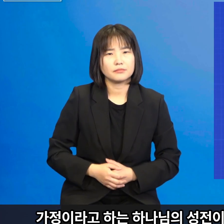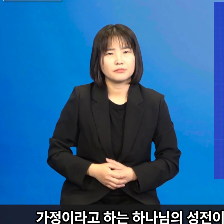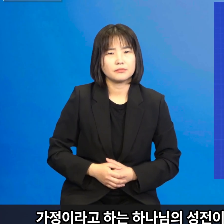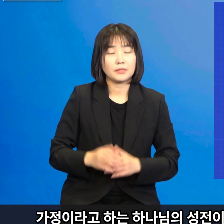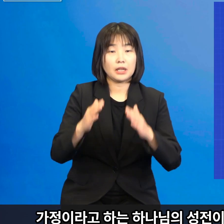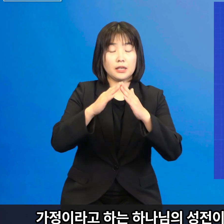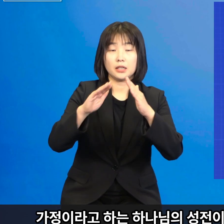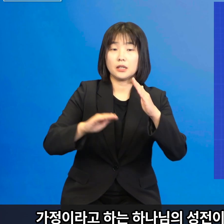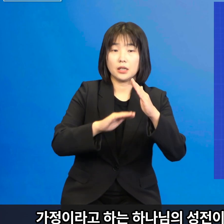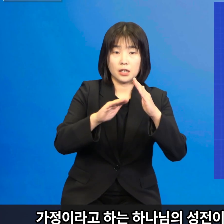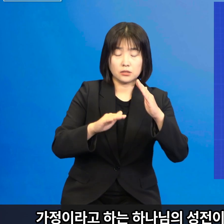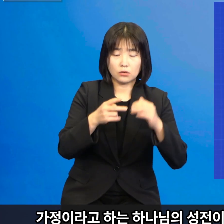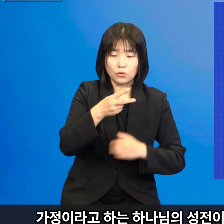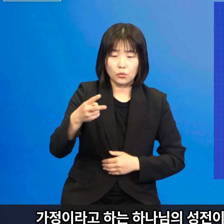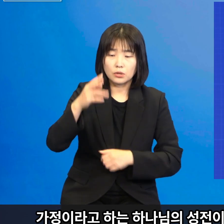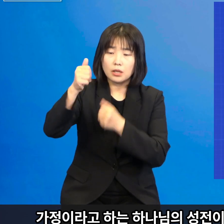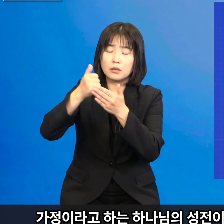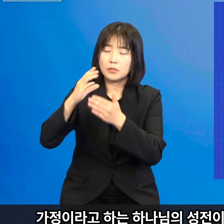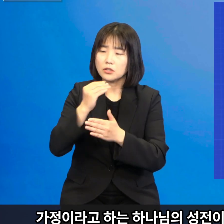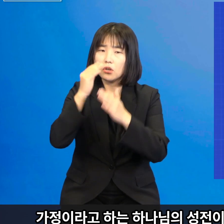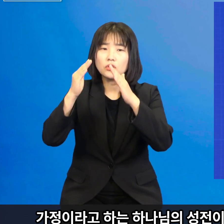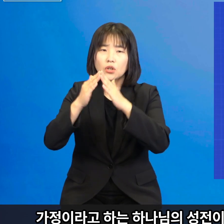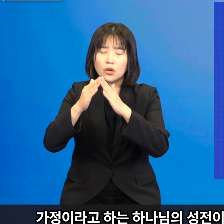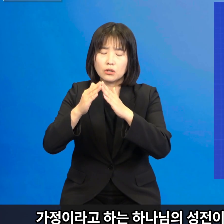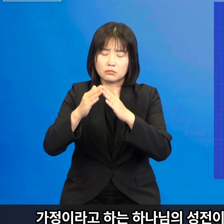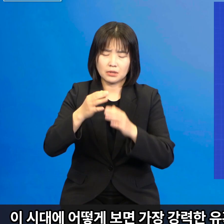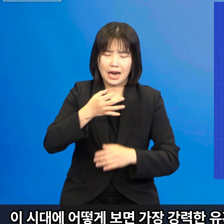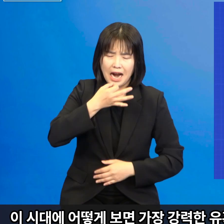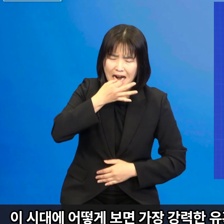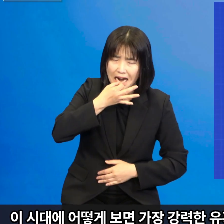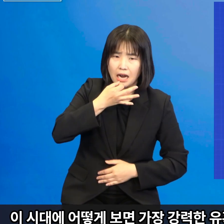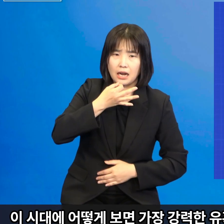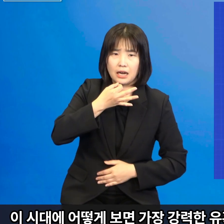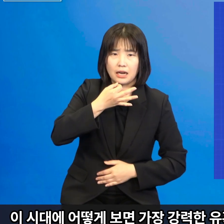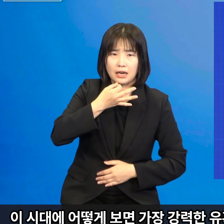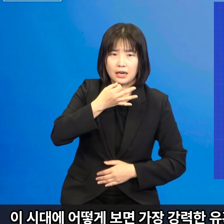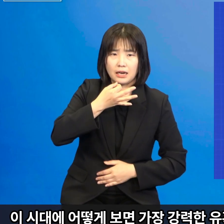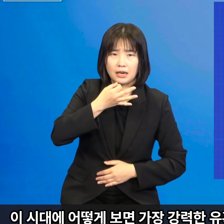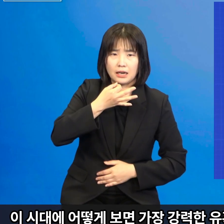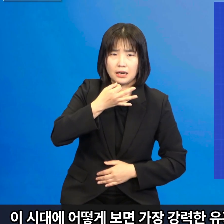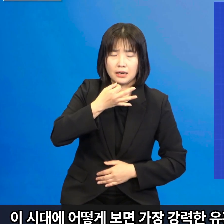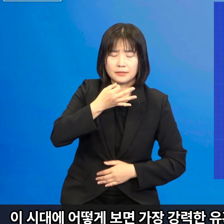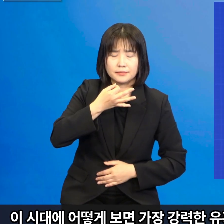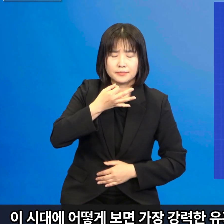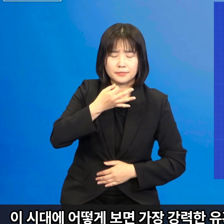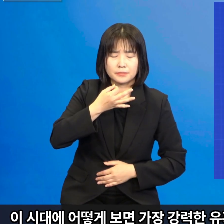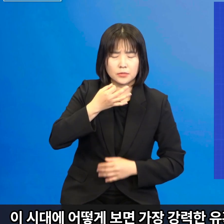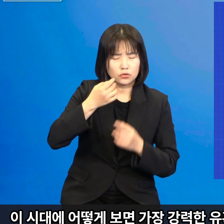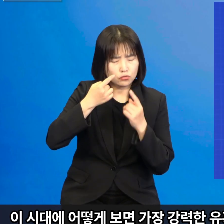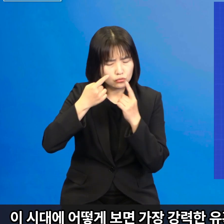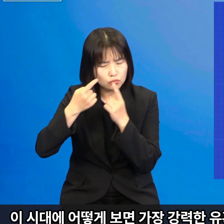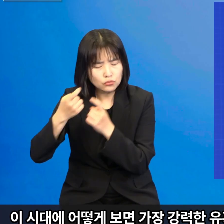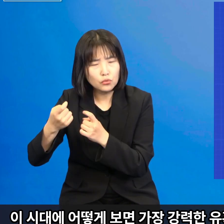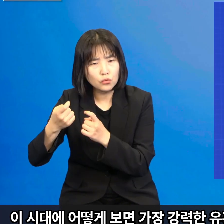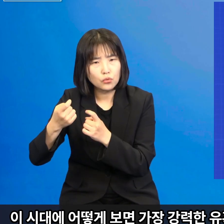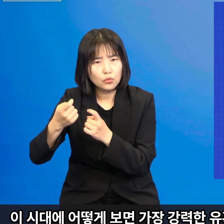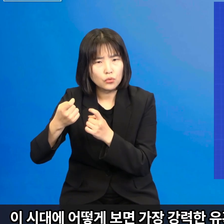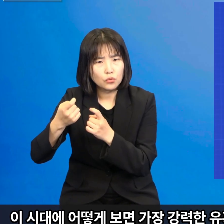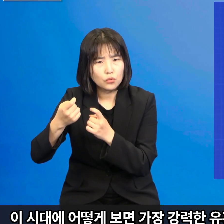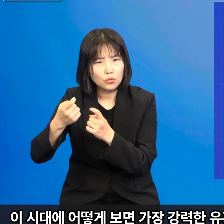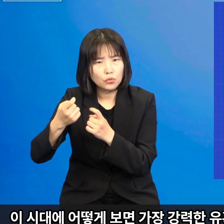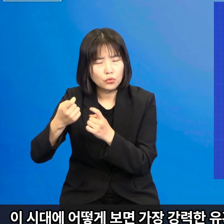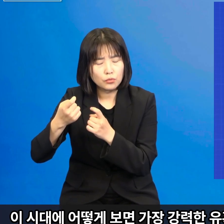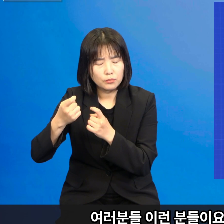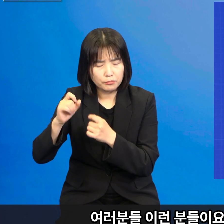가정이라고 하는 하나님의 성전이 탐심이라고 하는, 탐욕이라고 하는 이 시대에 어떻게 보면 가장 강력한 유혹에 넘어가서